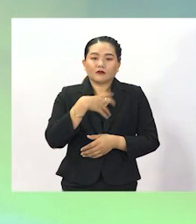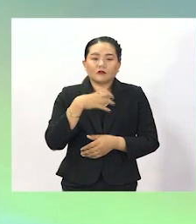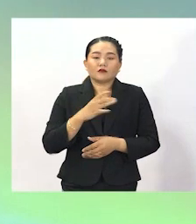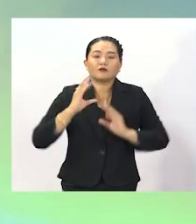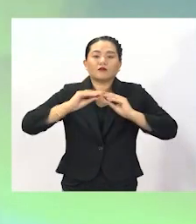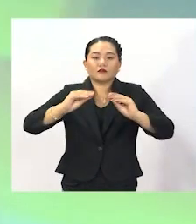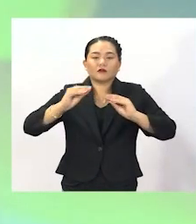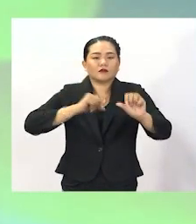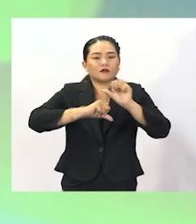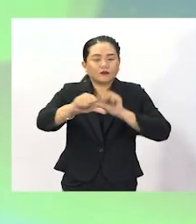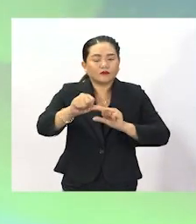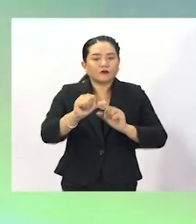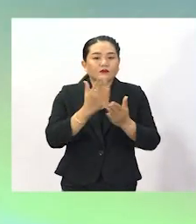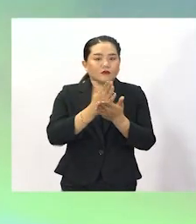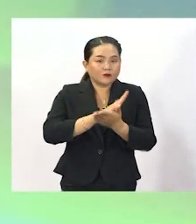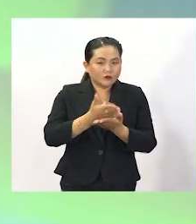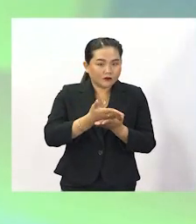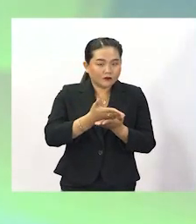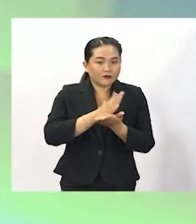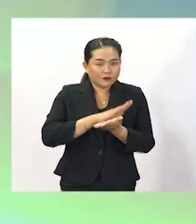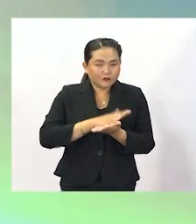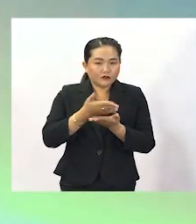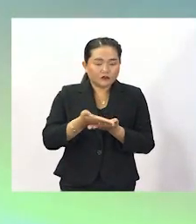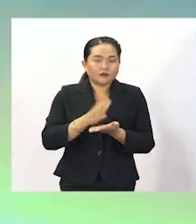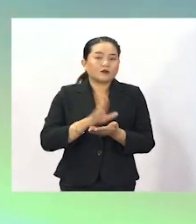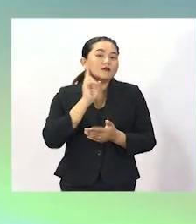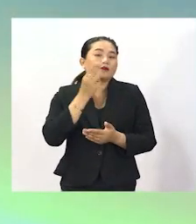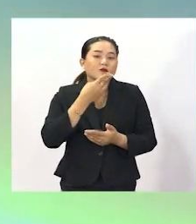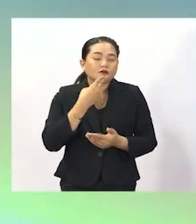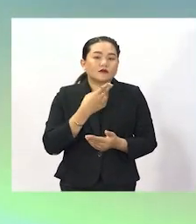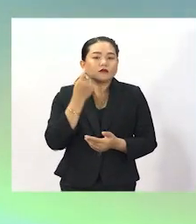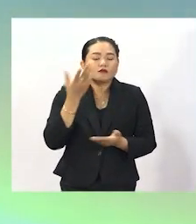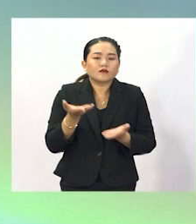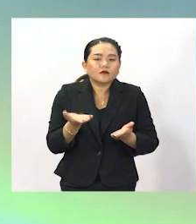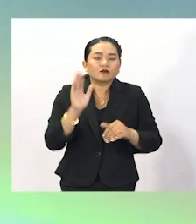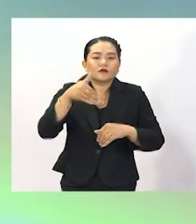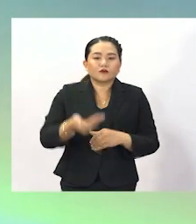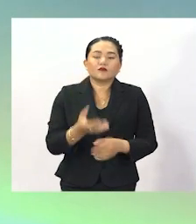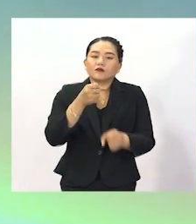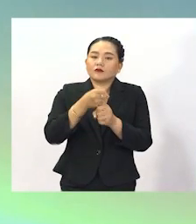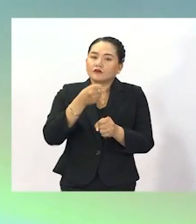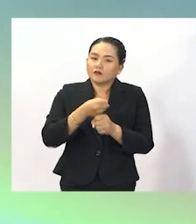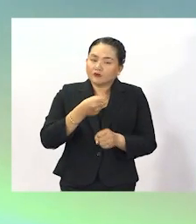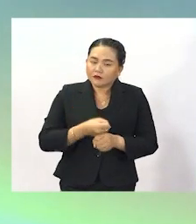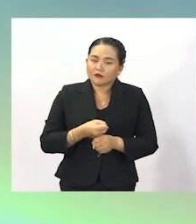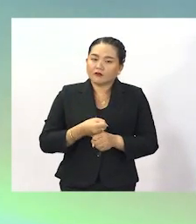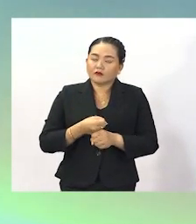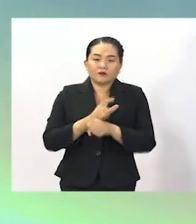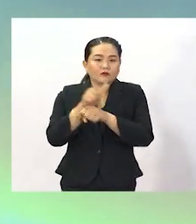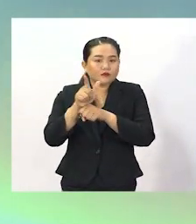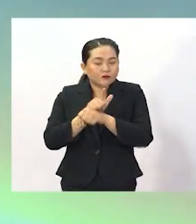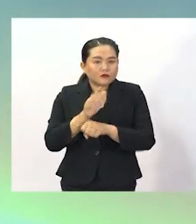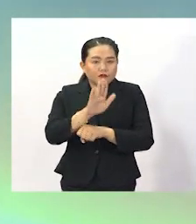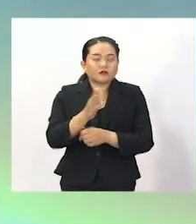កទៅបង្រៀនបន្តឬមួយក៏បកប្រែឲ្យបងប្អូនដែលគួរថ្លង់ហ្នឹងចង់ដឹងថាតើឥឡូវហ្នឹងការងារជីវិតរបស់គាត់